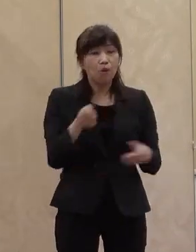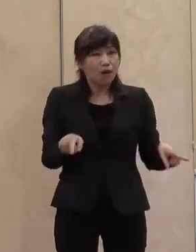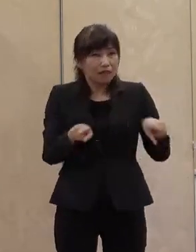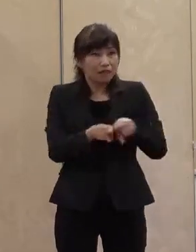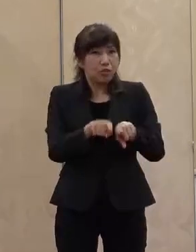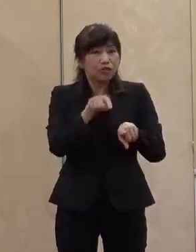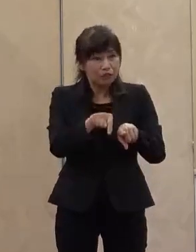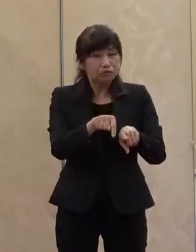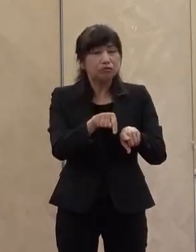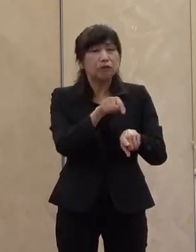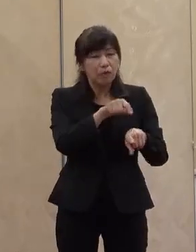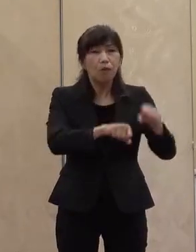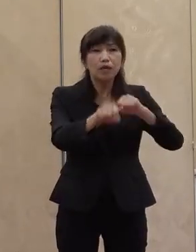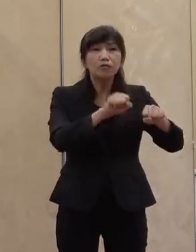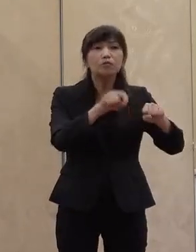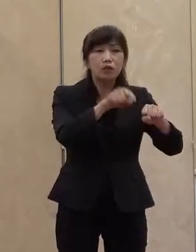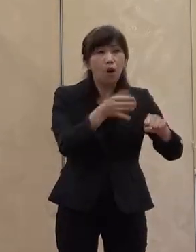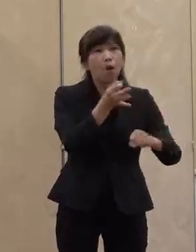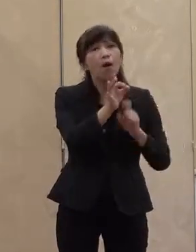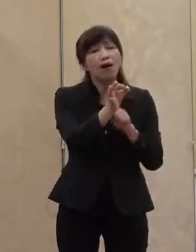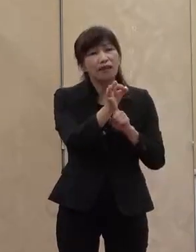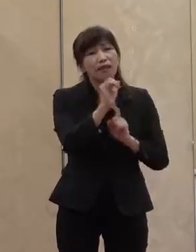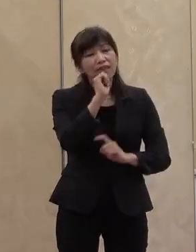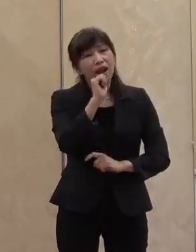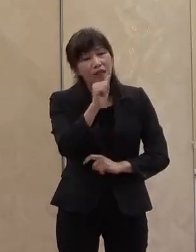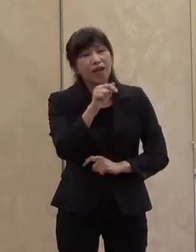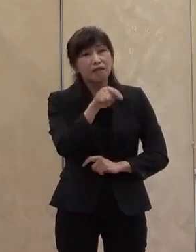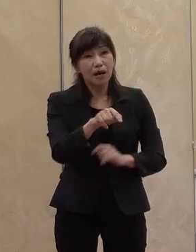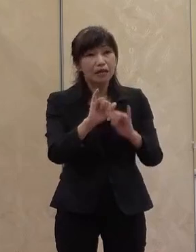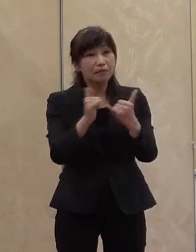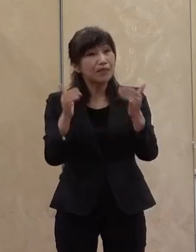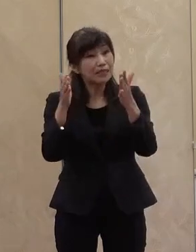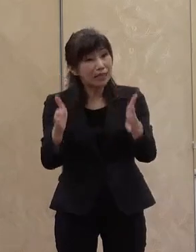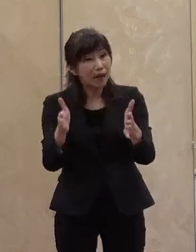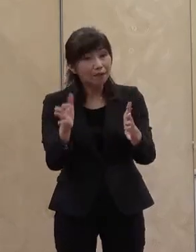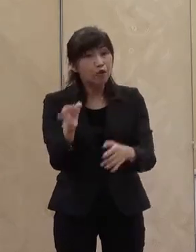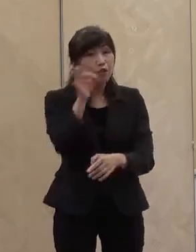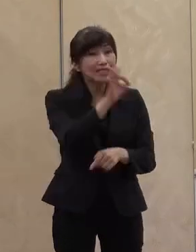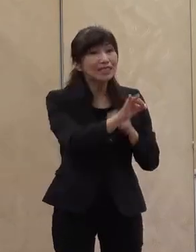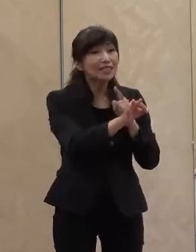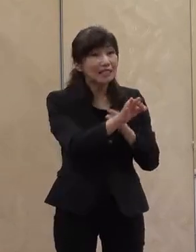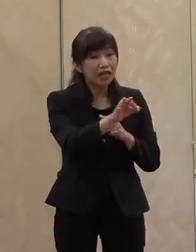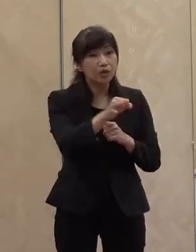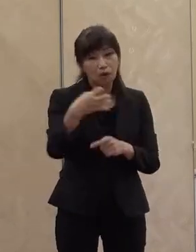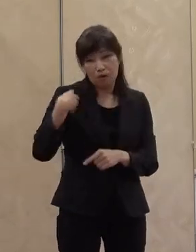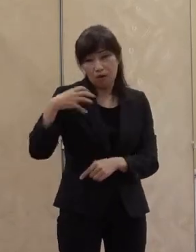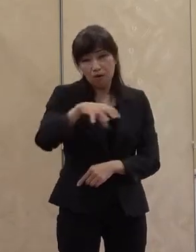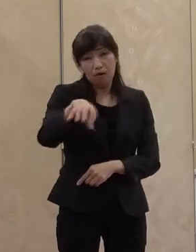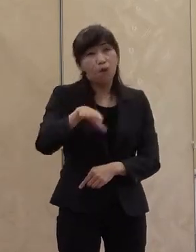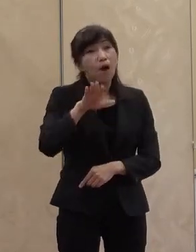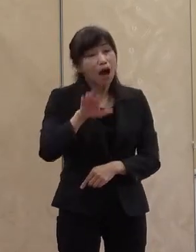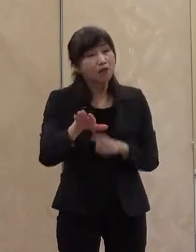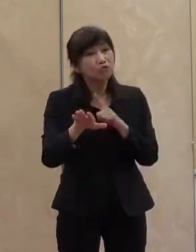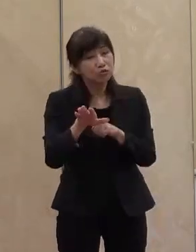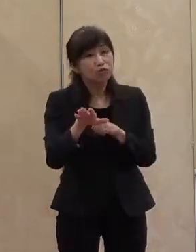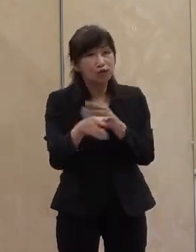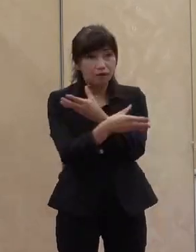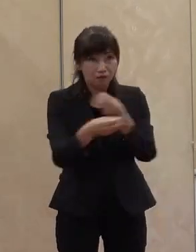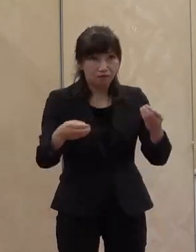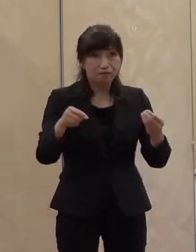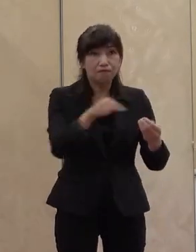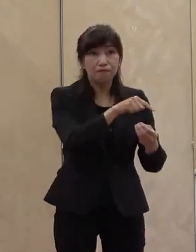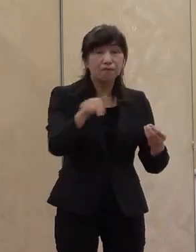は資金なんかも足りなくなりますから、それを民間の資金提供先が資金を提供すると、そして社会課題を解決するという中身